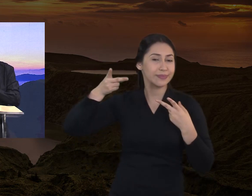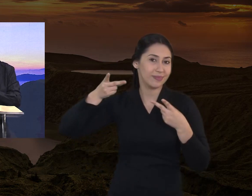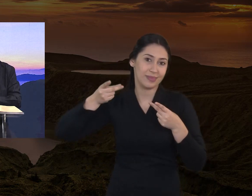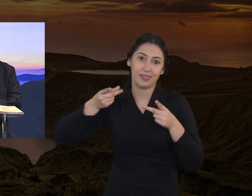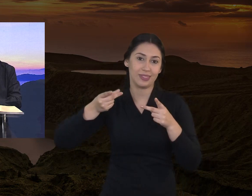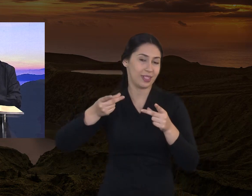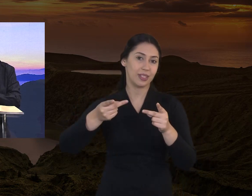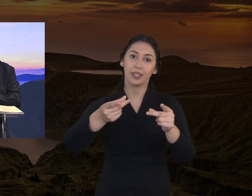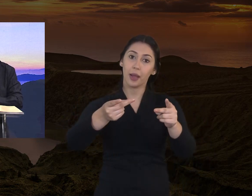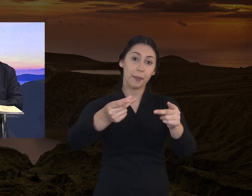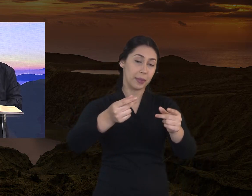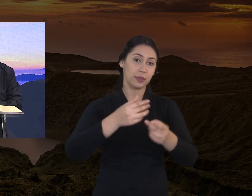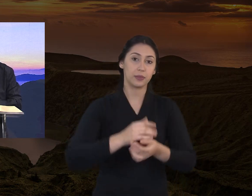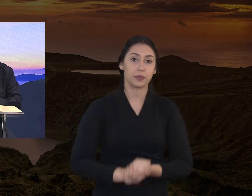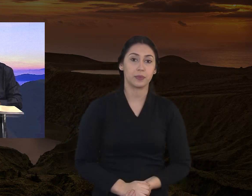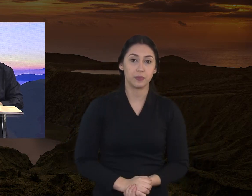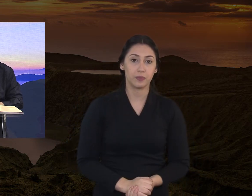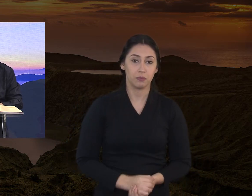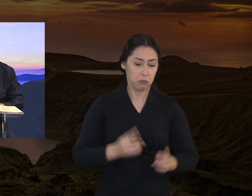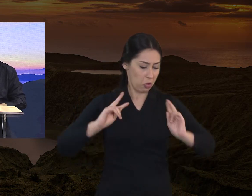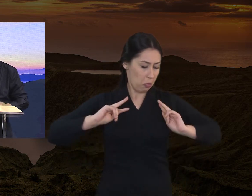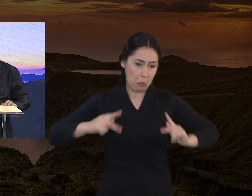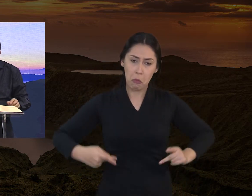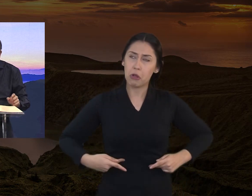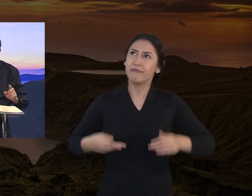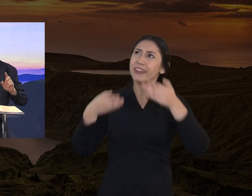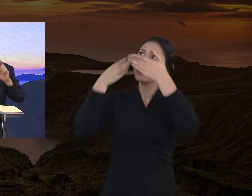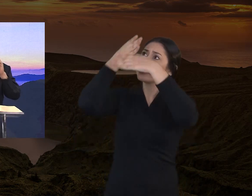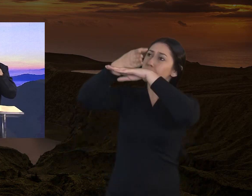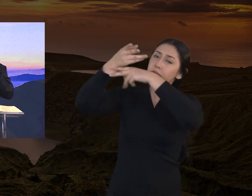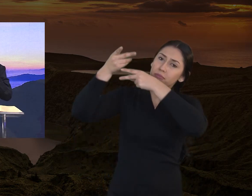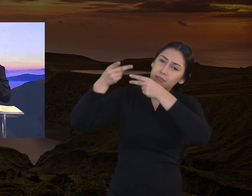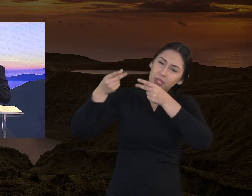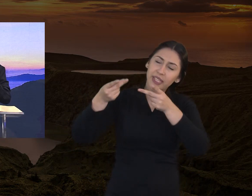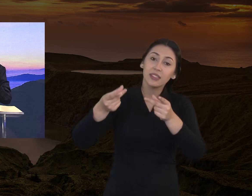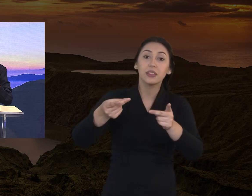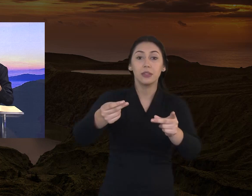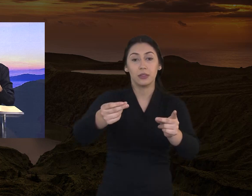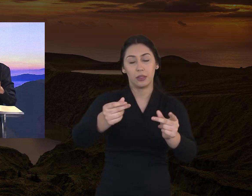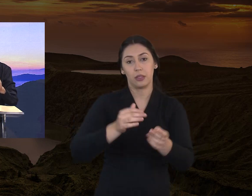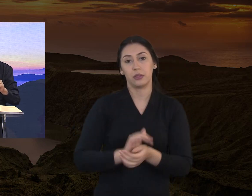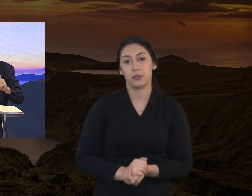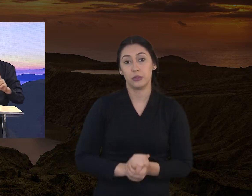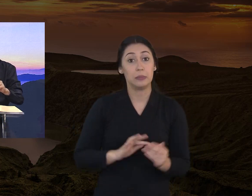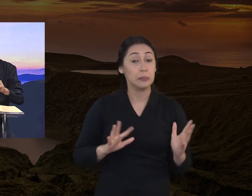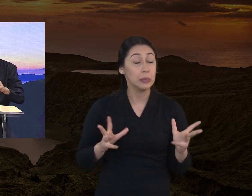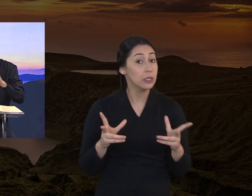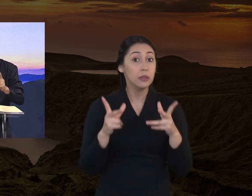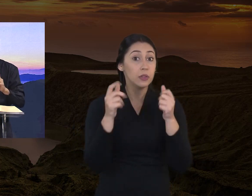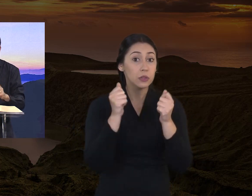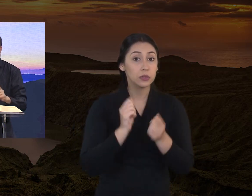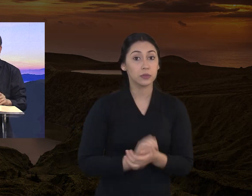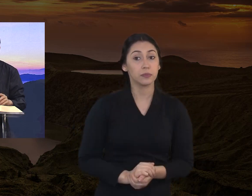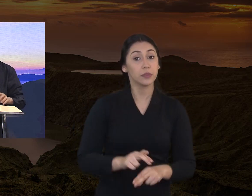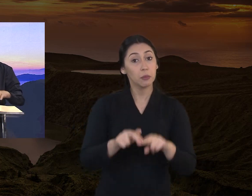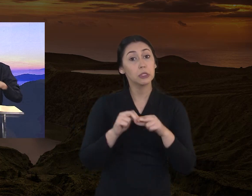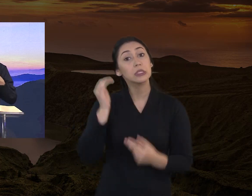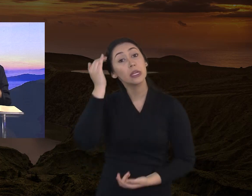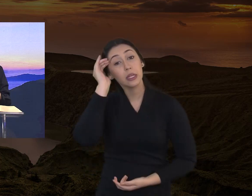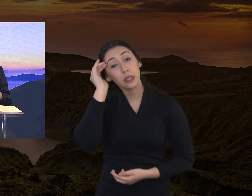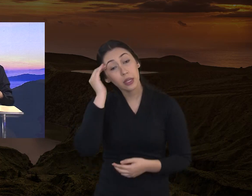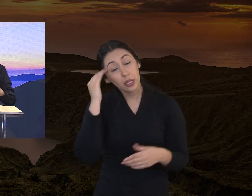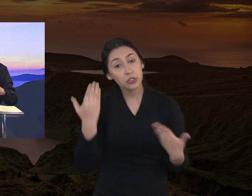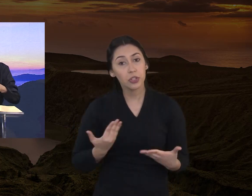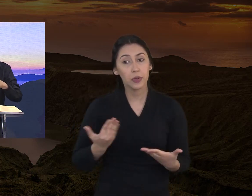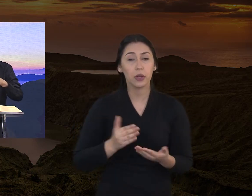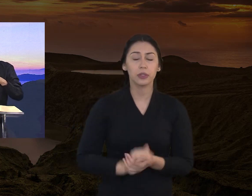com o elemento humano já dentro de si, da criação. Então isso é maravilhoso. Por isso você entende agora que não tem